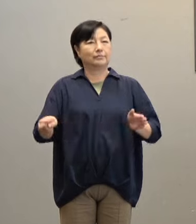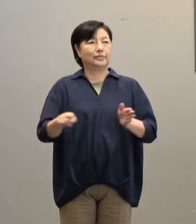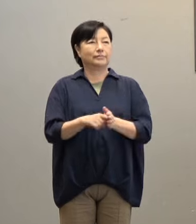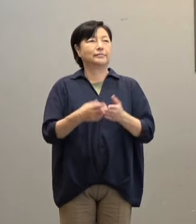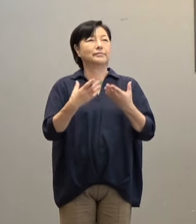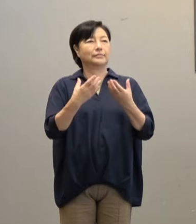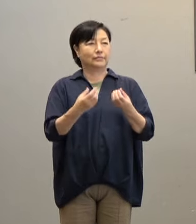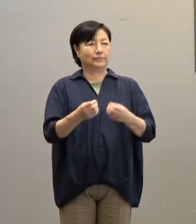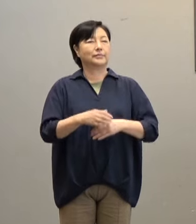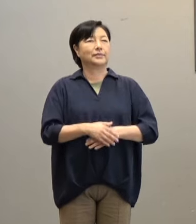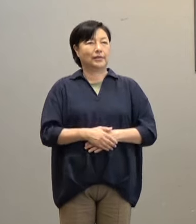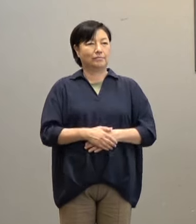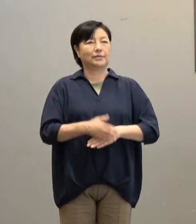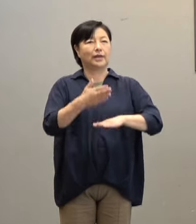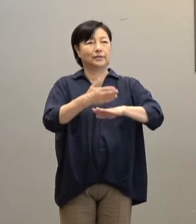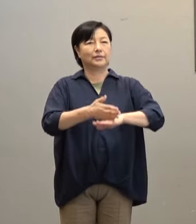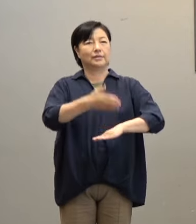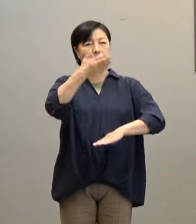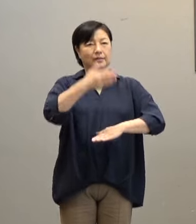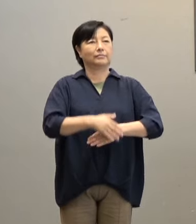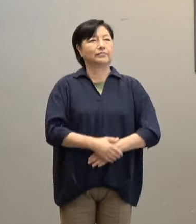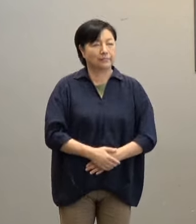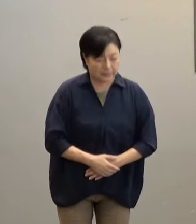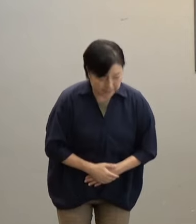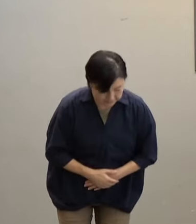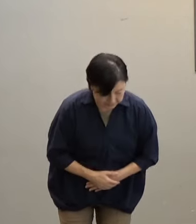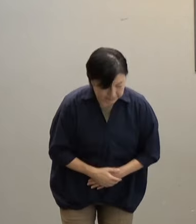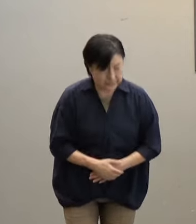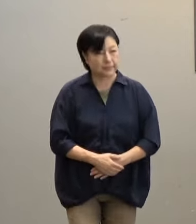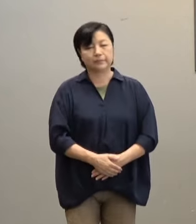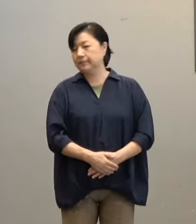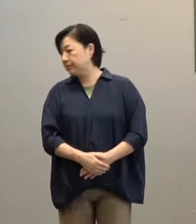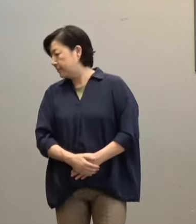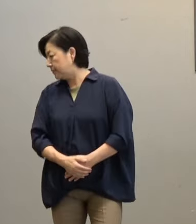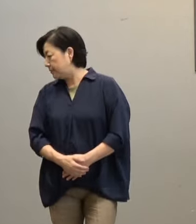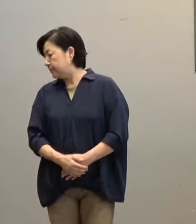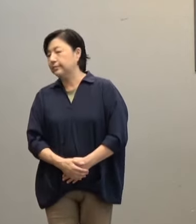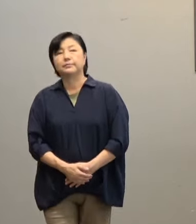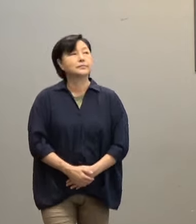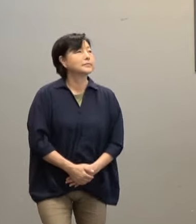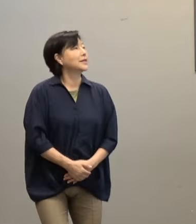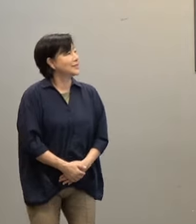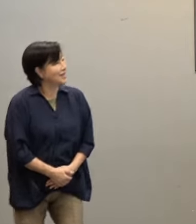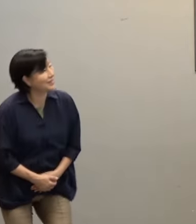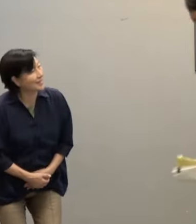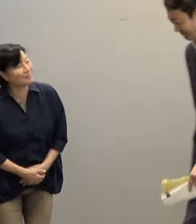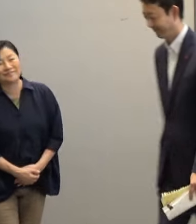本日の定例記者会見を終了いたします。ありがとうございました。 ありがとうございました。